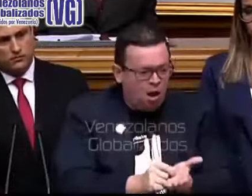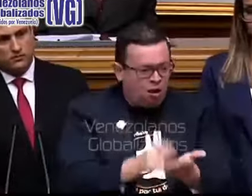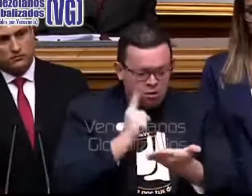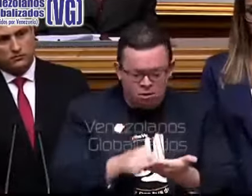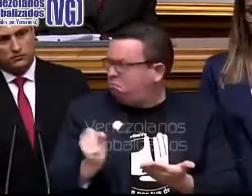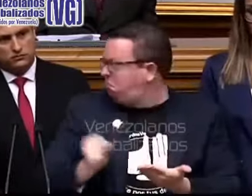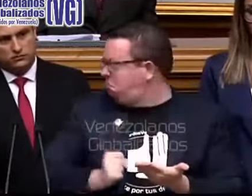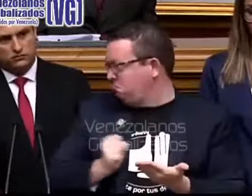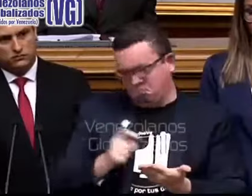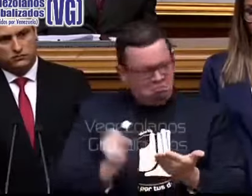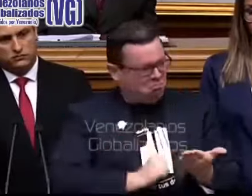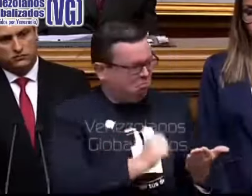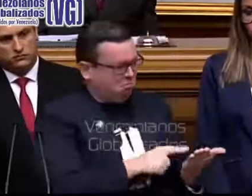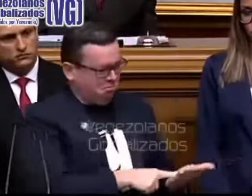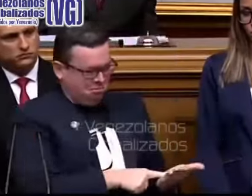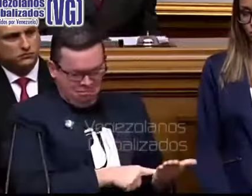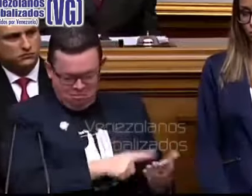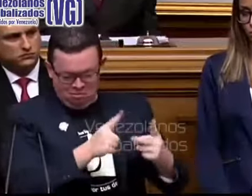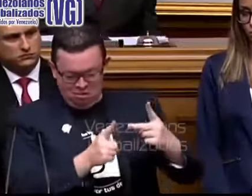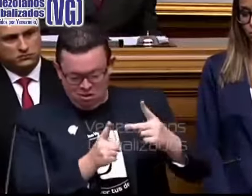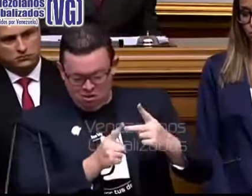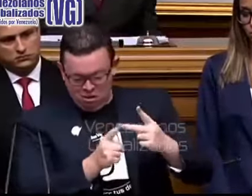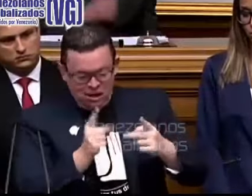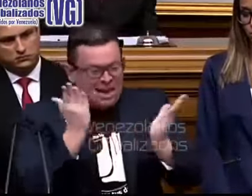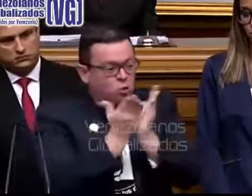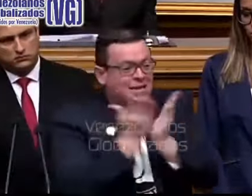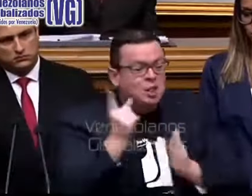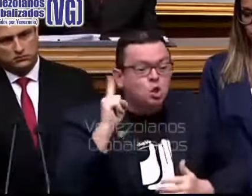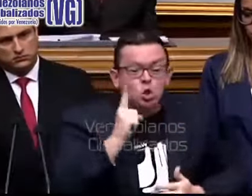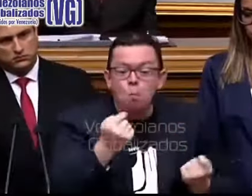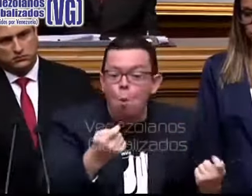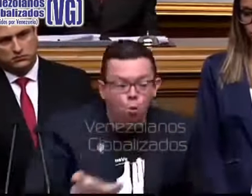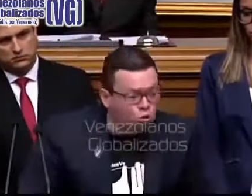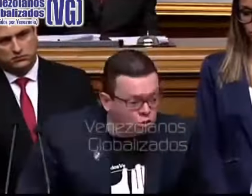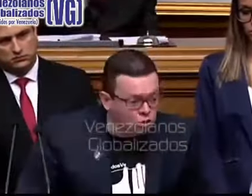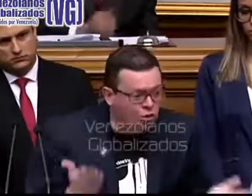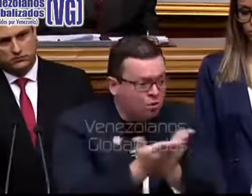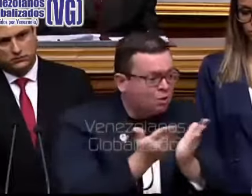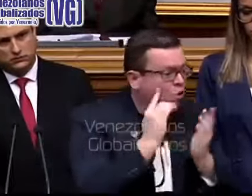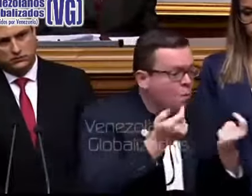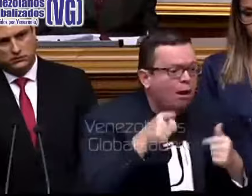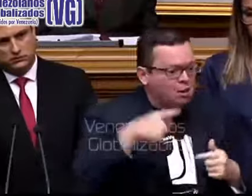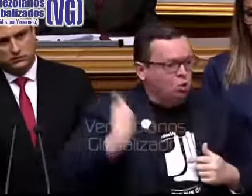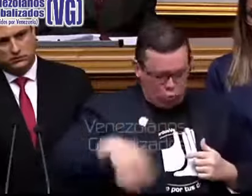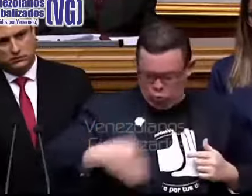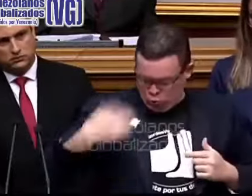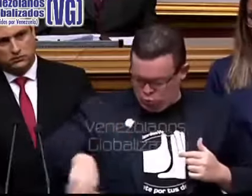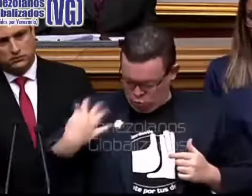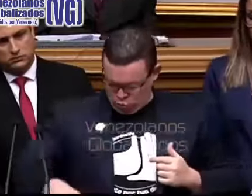se le ha desatendido, no solamente al general venezolano, sino a las personas con discapacidad